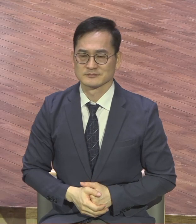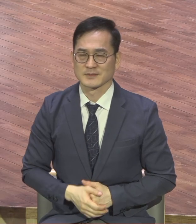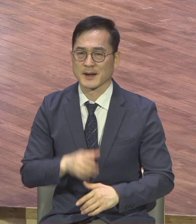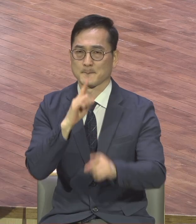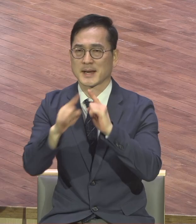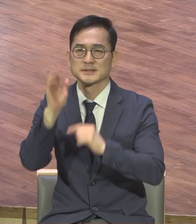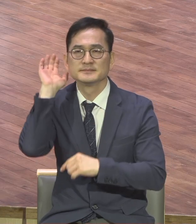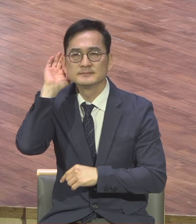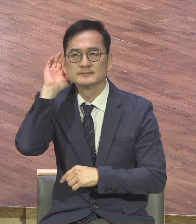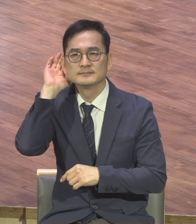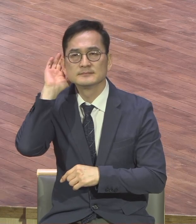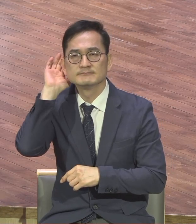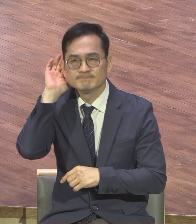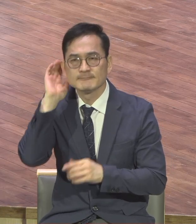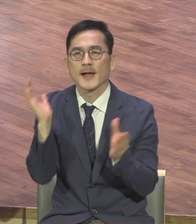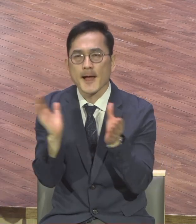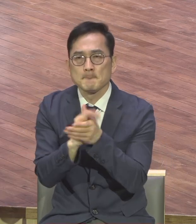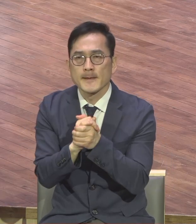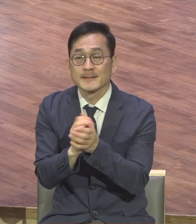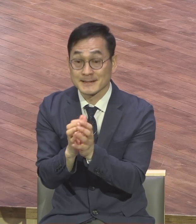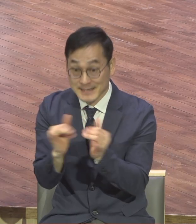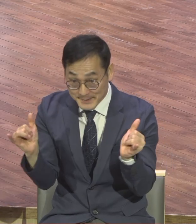자체가 하나님의 계획이다.